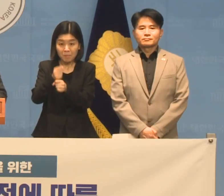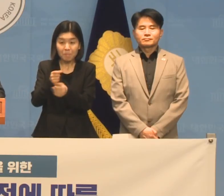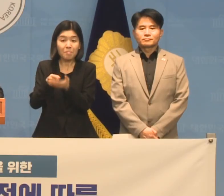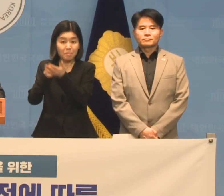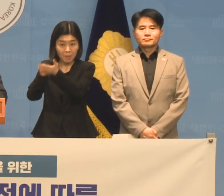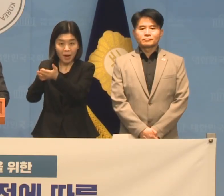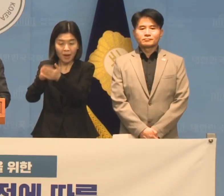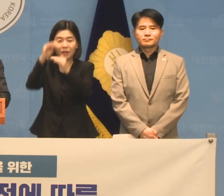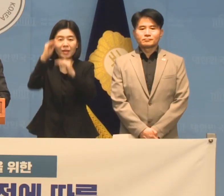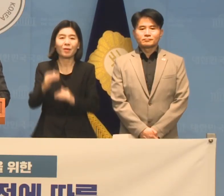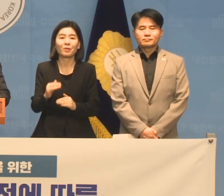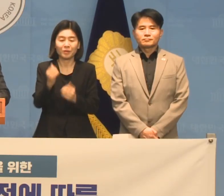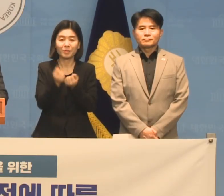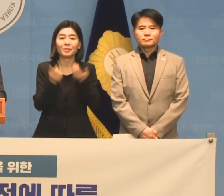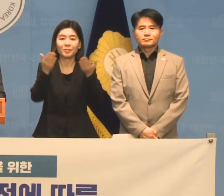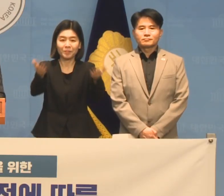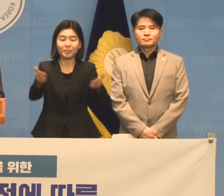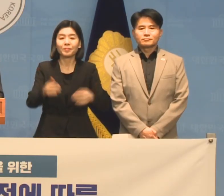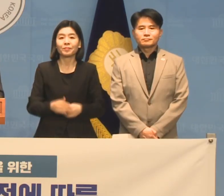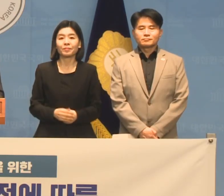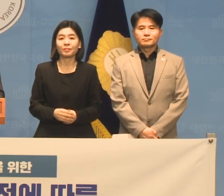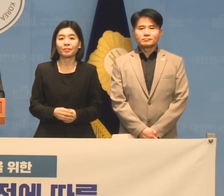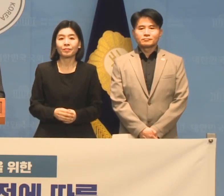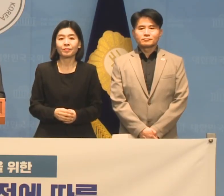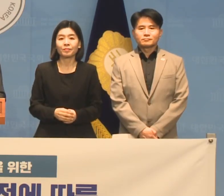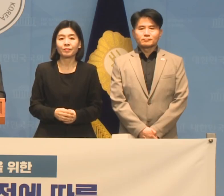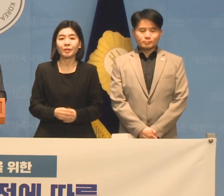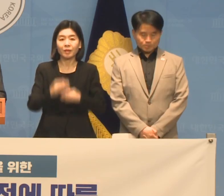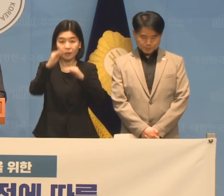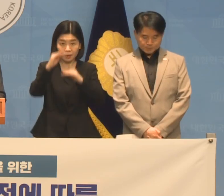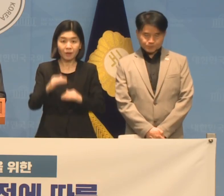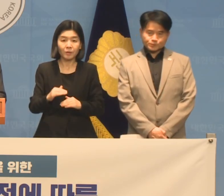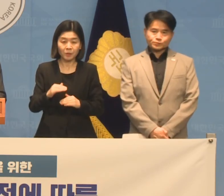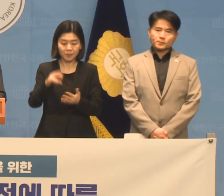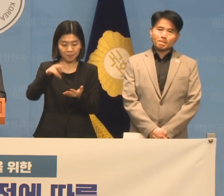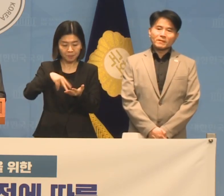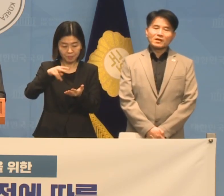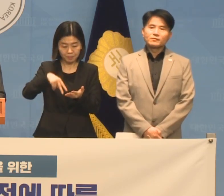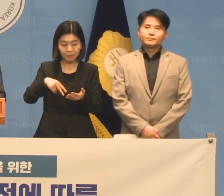그럼 지금부터 회견문을 낭독하도록 하겠습니다.